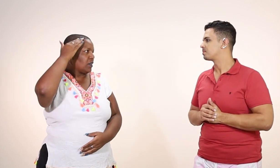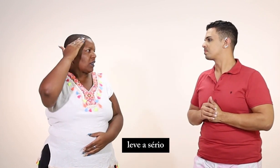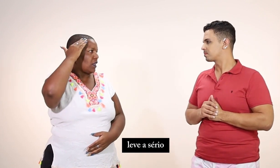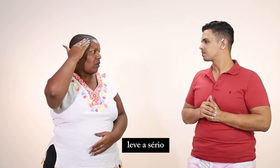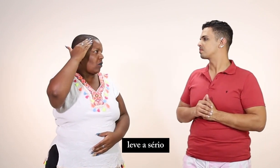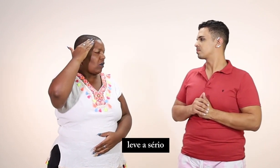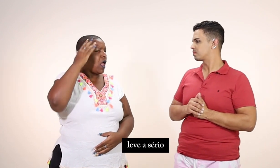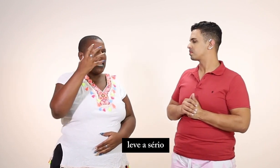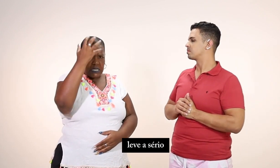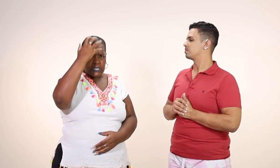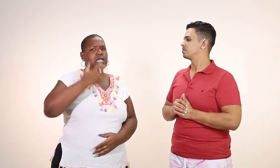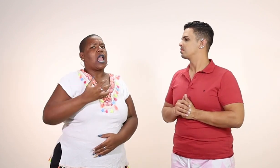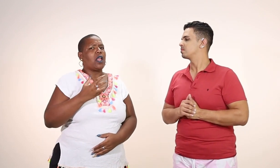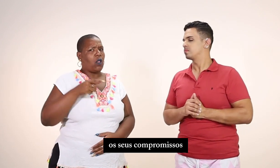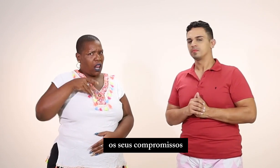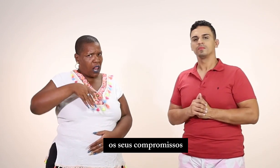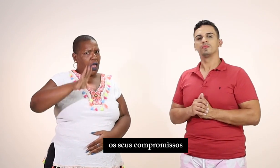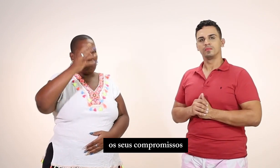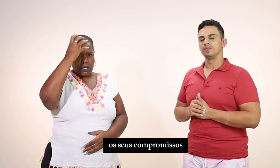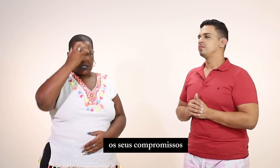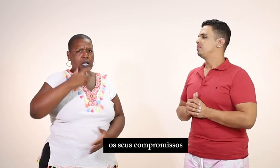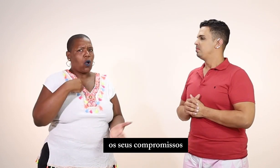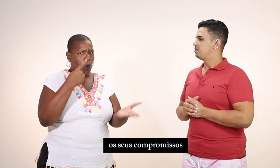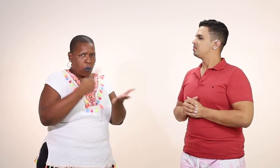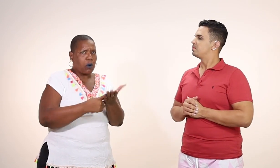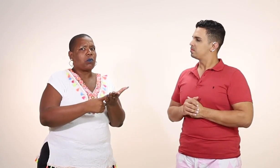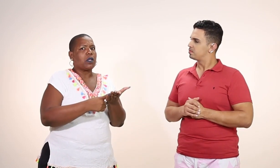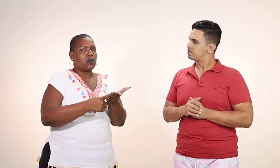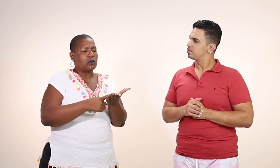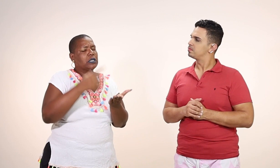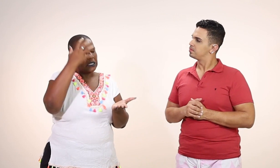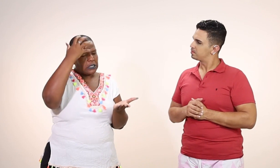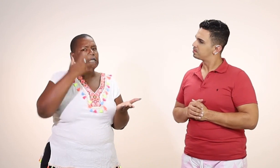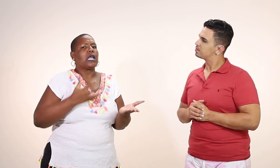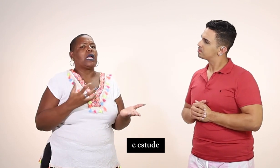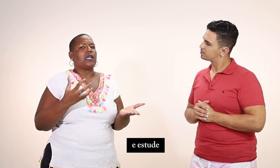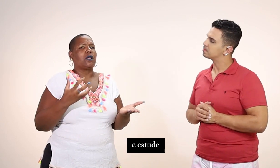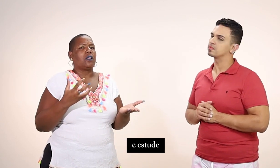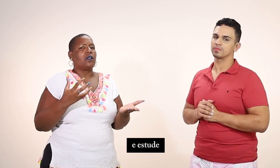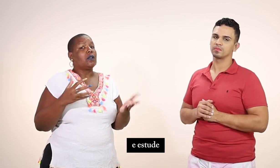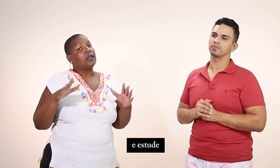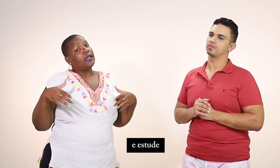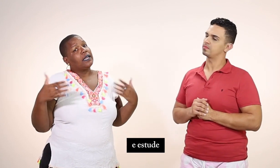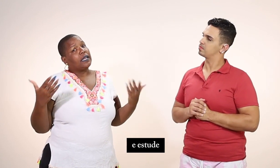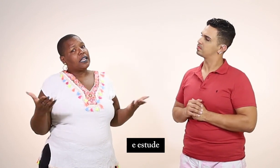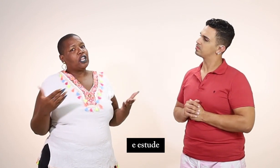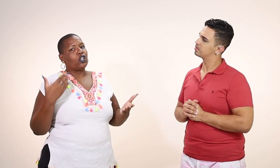Leve a sério os seus compromissos e estude.